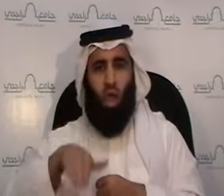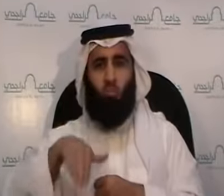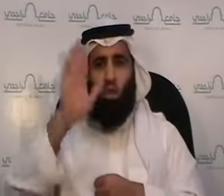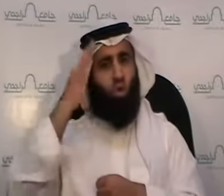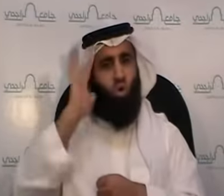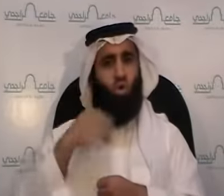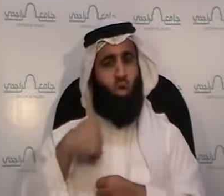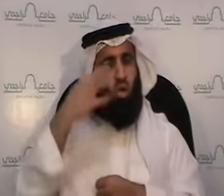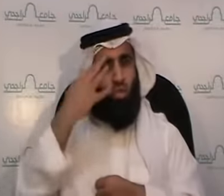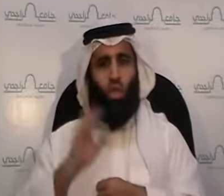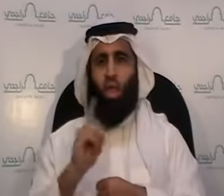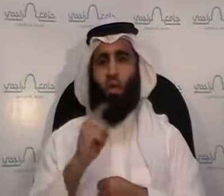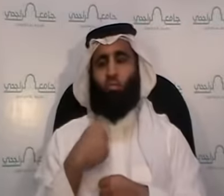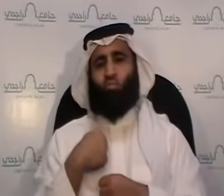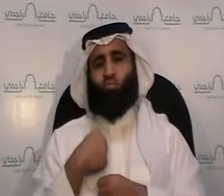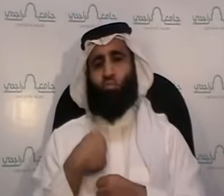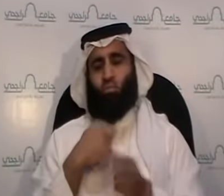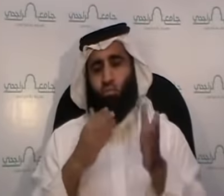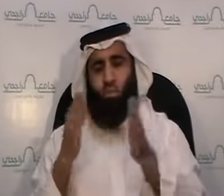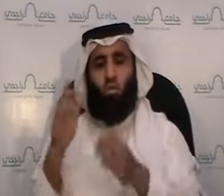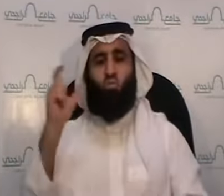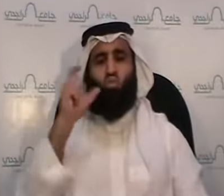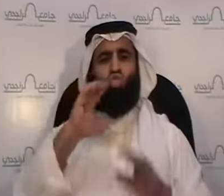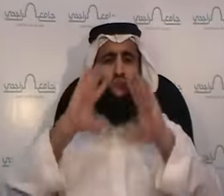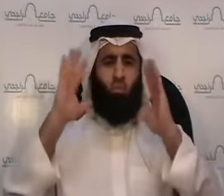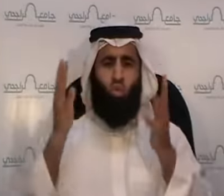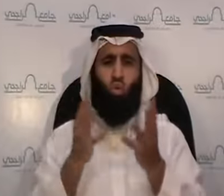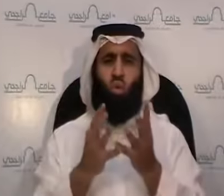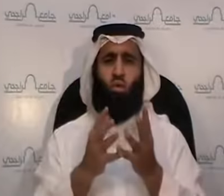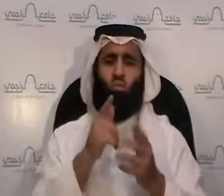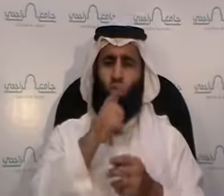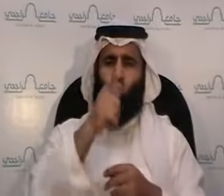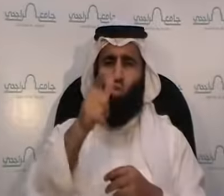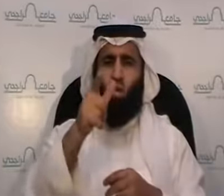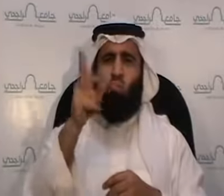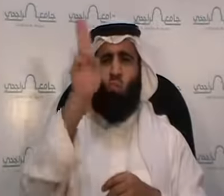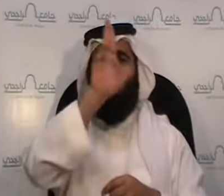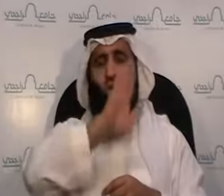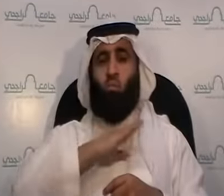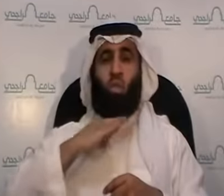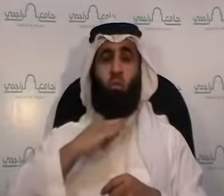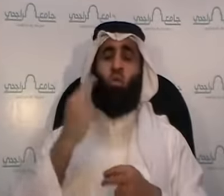أيها المسلمون، سيسأل الجميع عن تلك الجوارح، إن